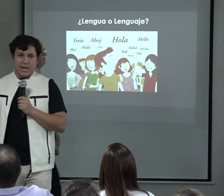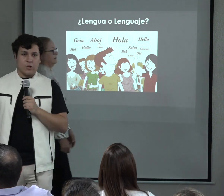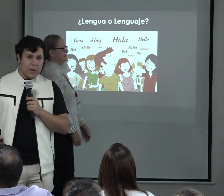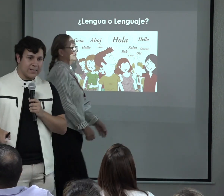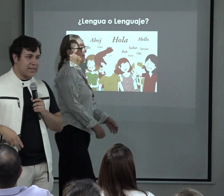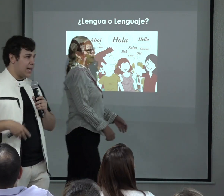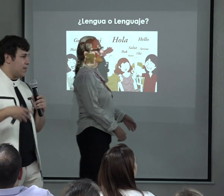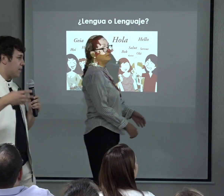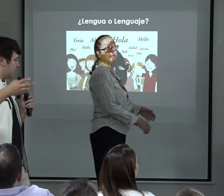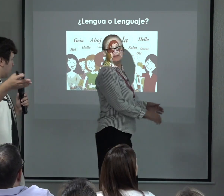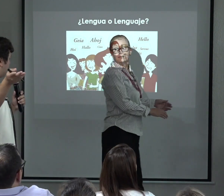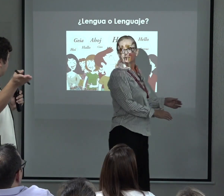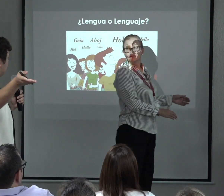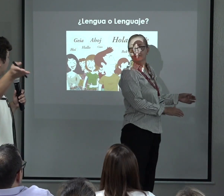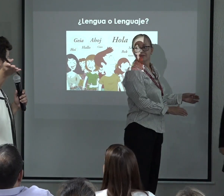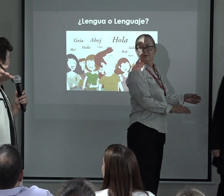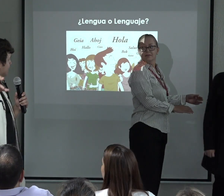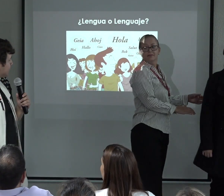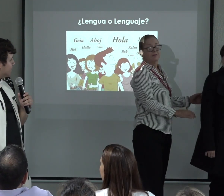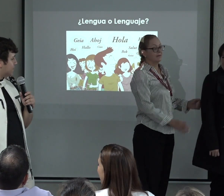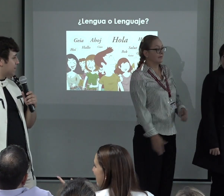mirando hacia el público.